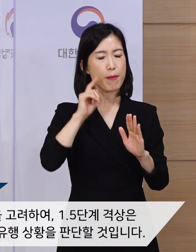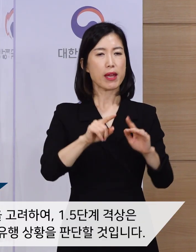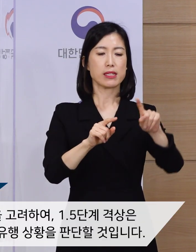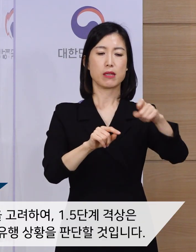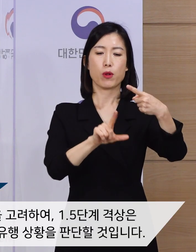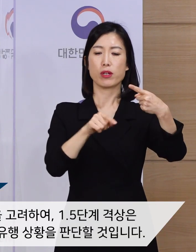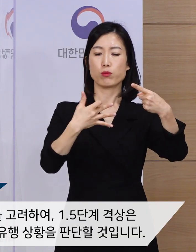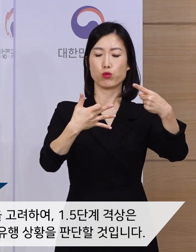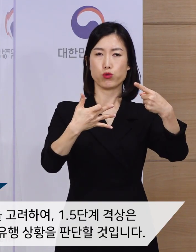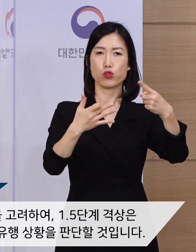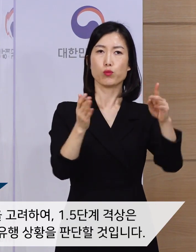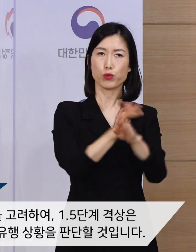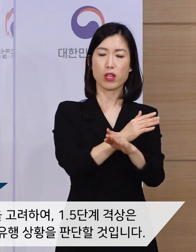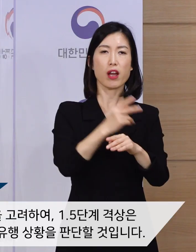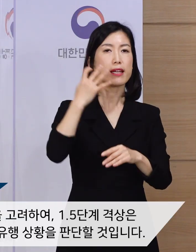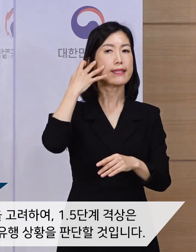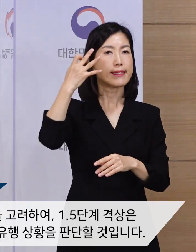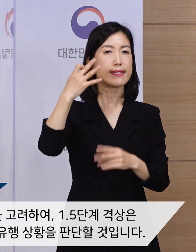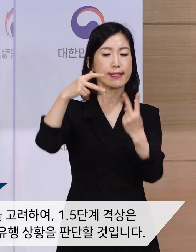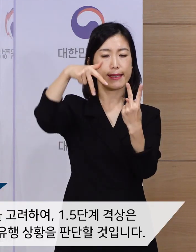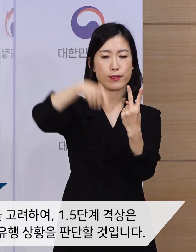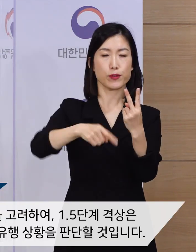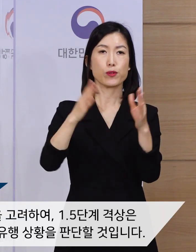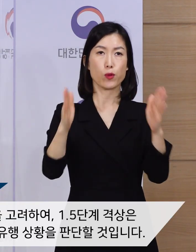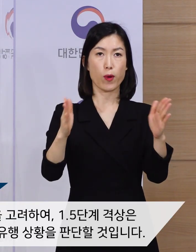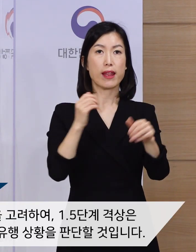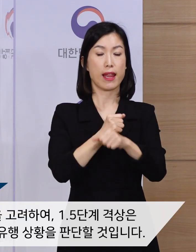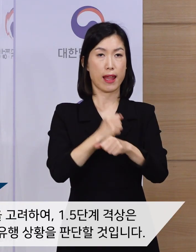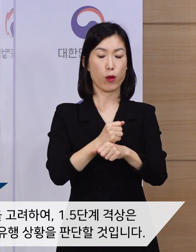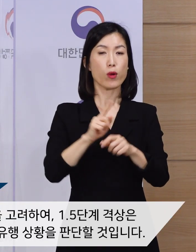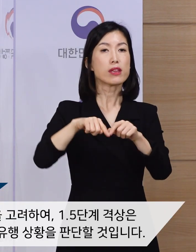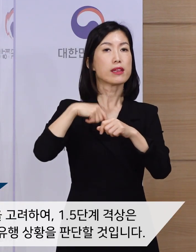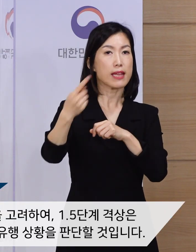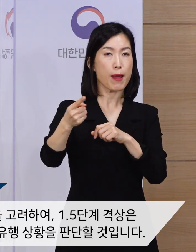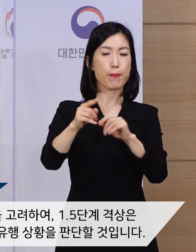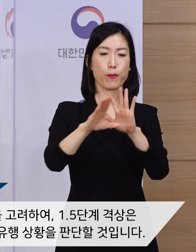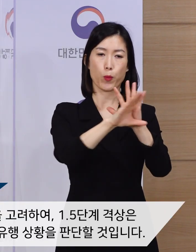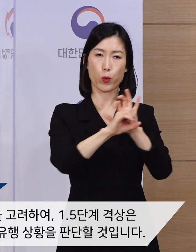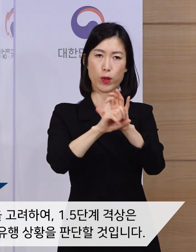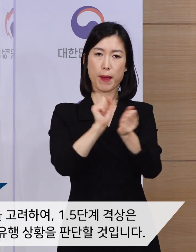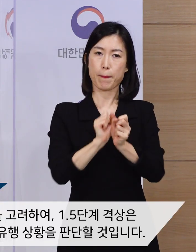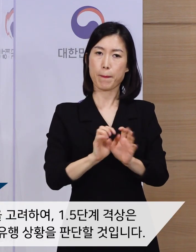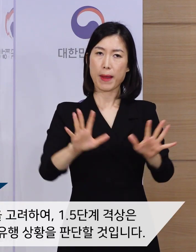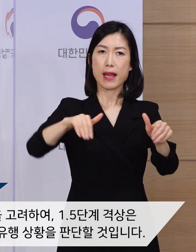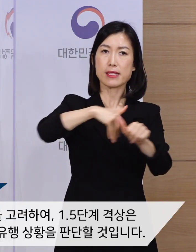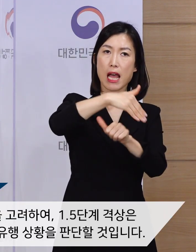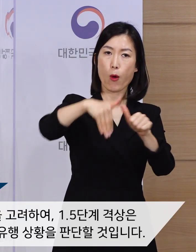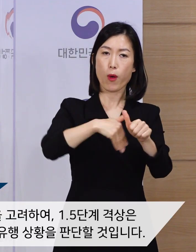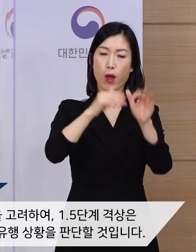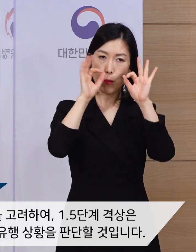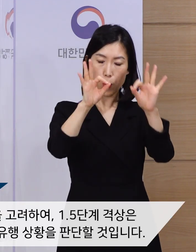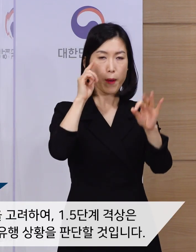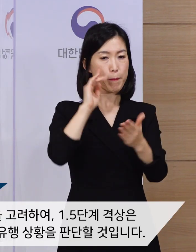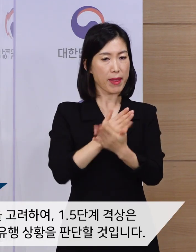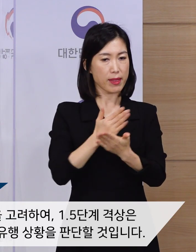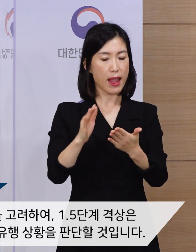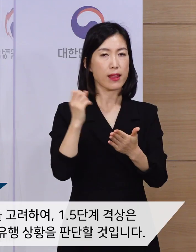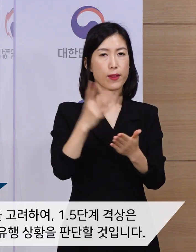19일부터 2주간 시행하며 그 이후 코로나19의 유행 상황을 다시 판단할